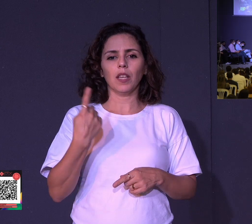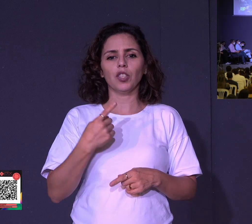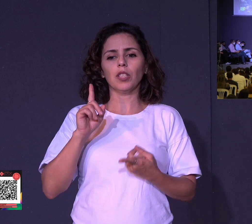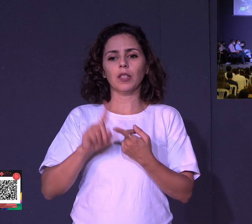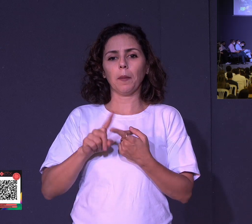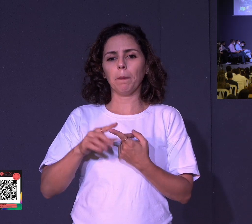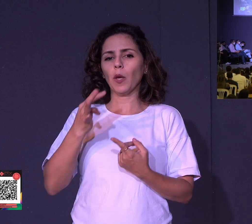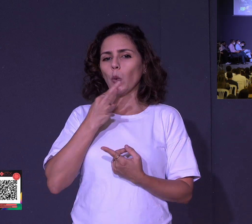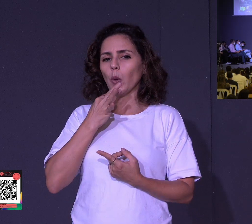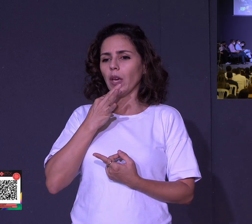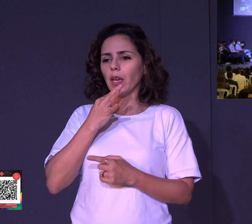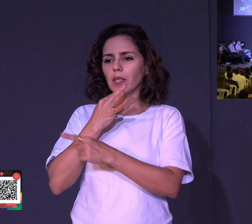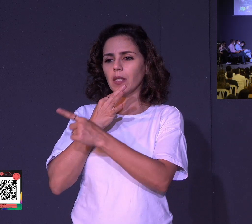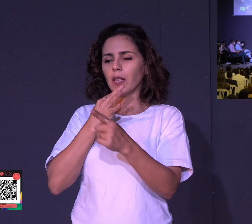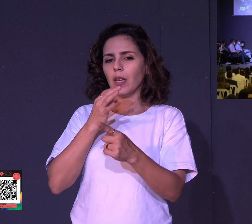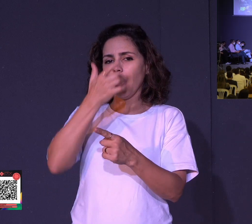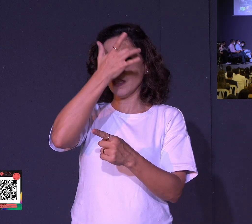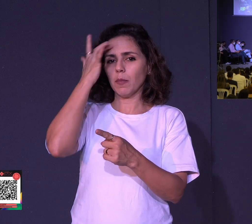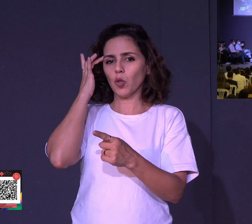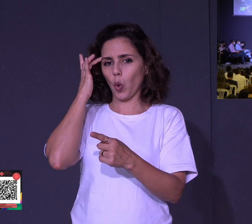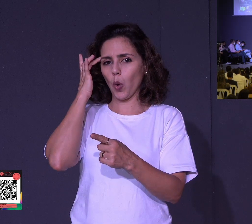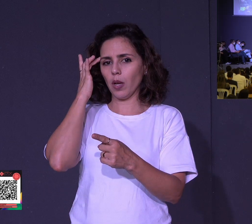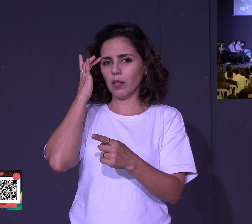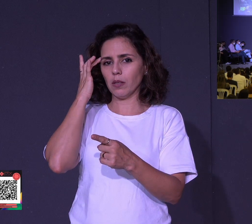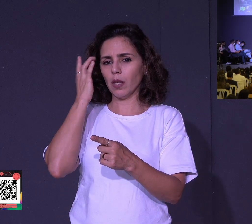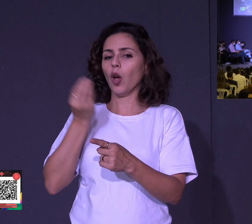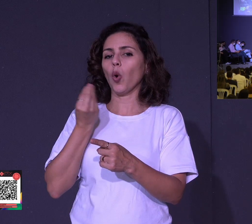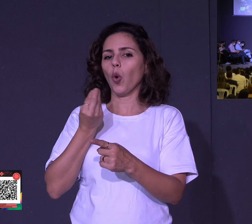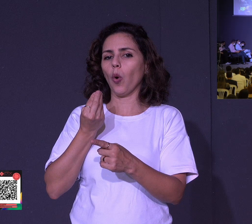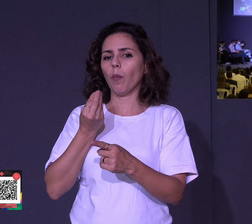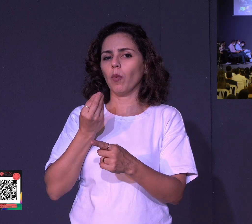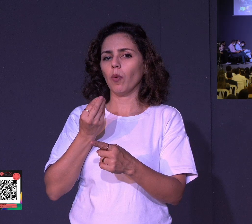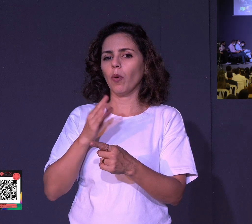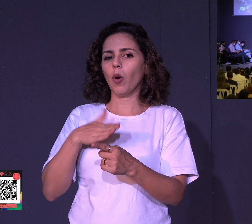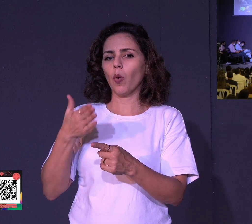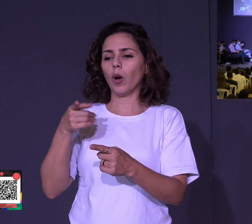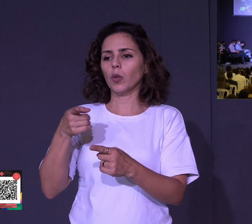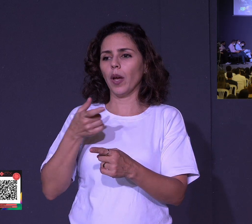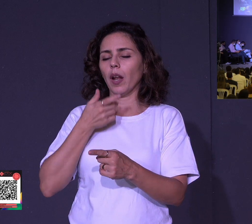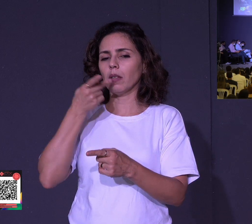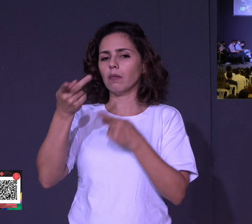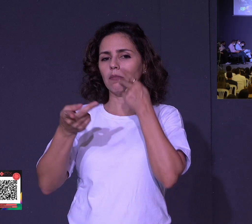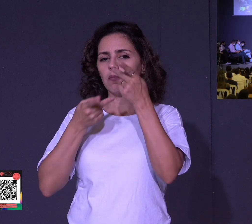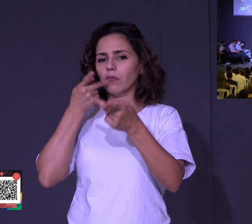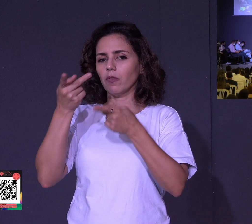cheio. A boca fala do que vem de onde? Da mente.